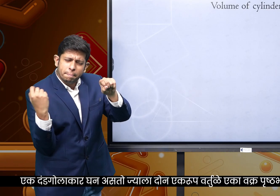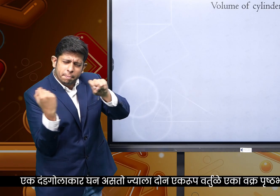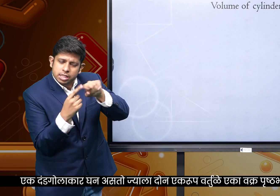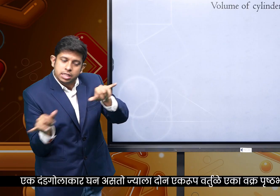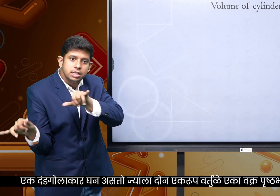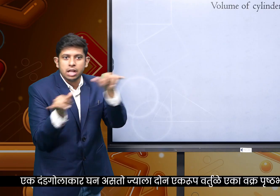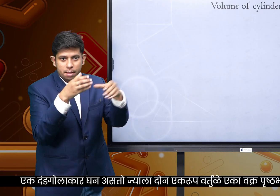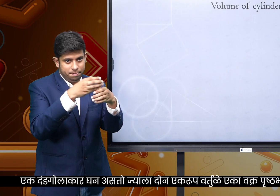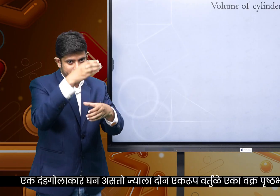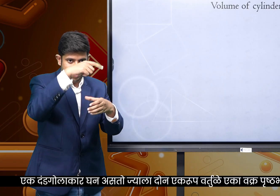पृष्ठभागाने जोडलेली असतात.